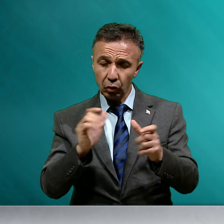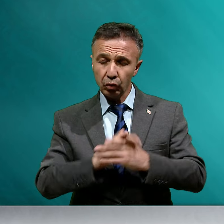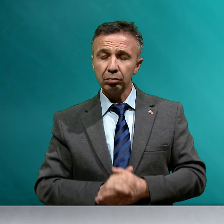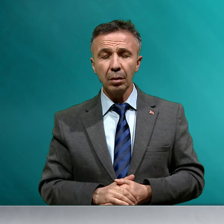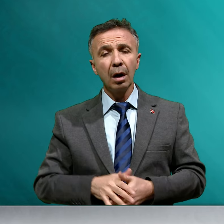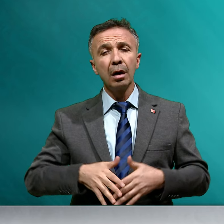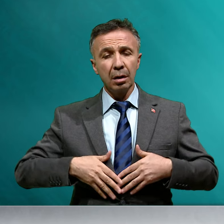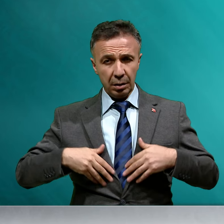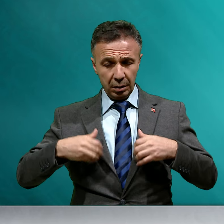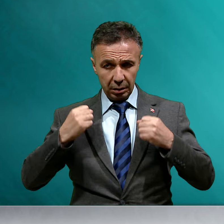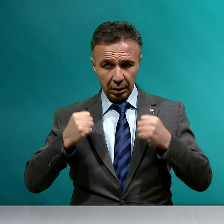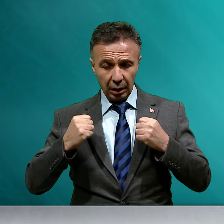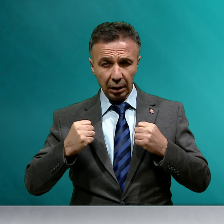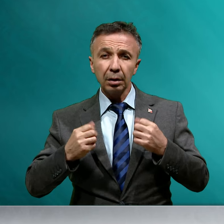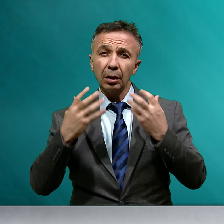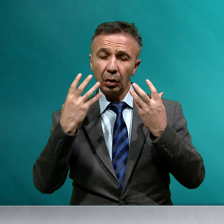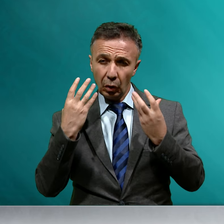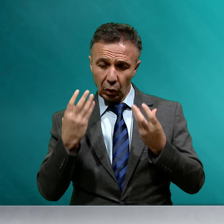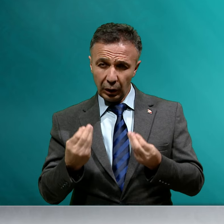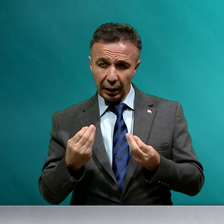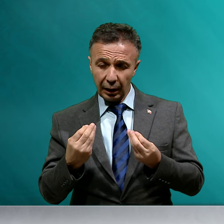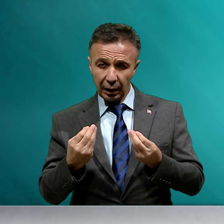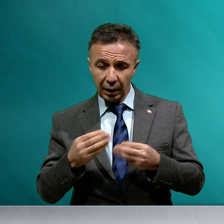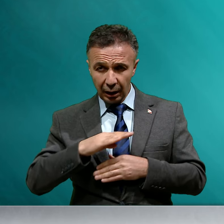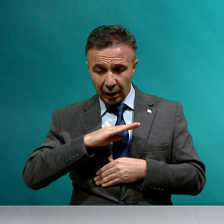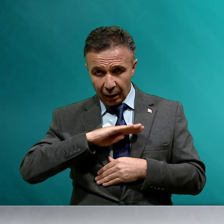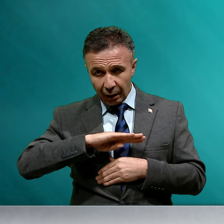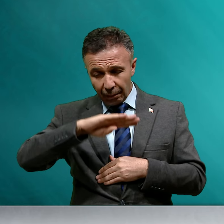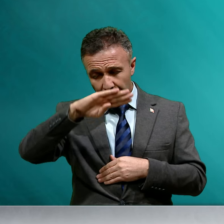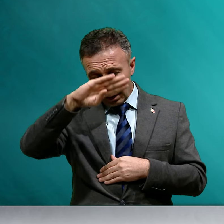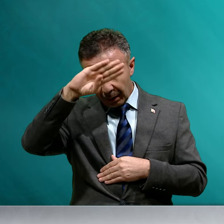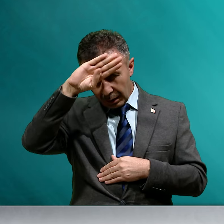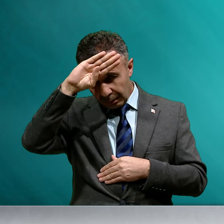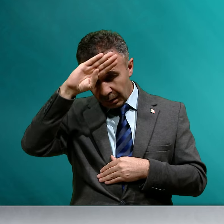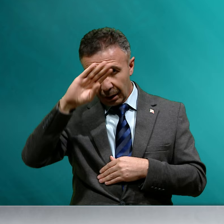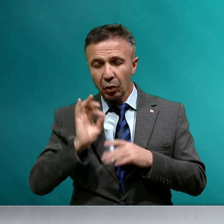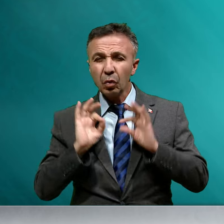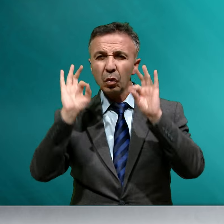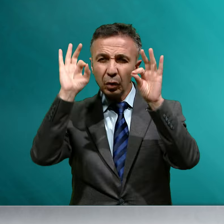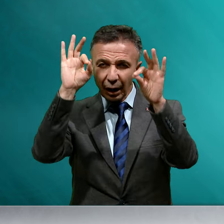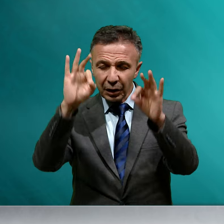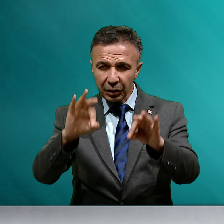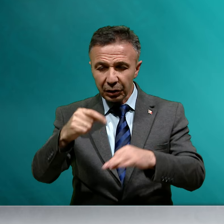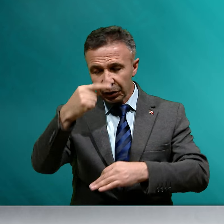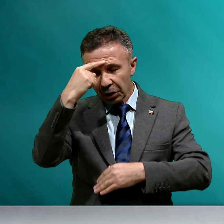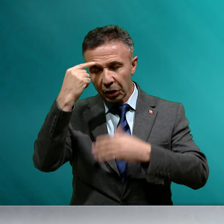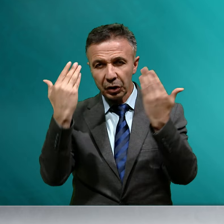Sağlık, sıhhat ve afiyet içinde bayrama ulaştırsın.